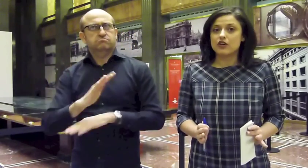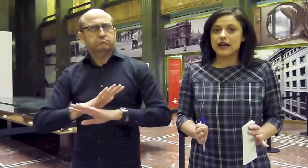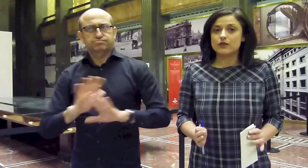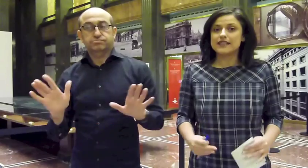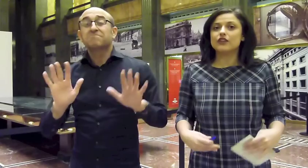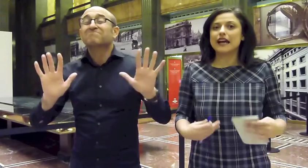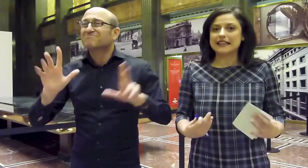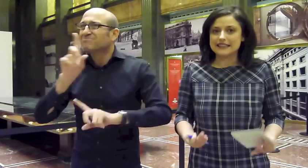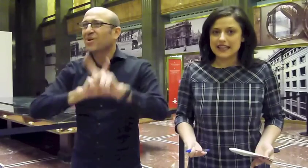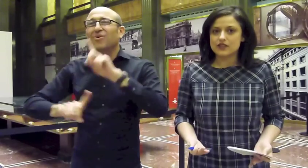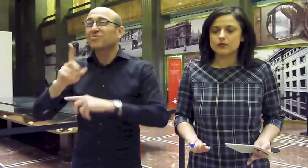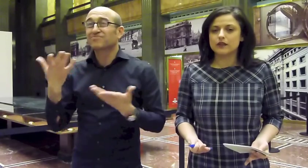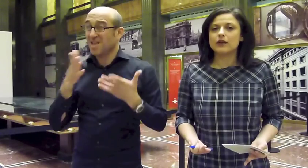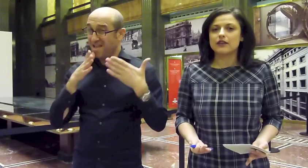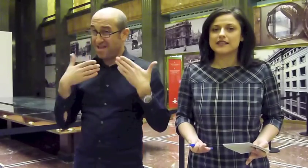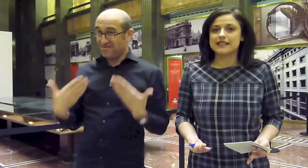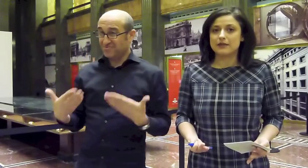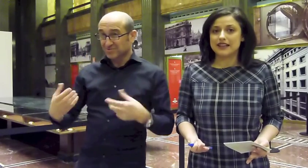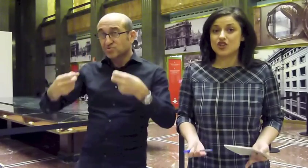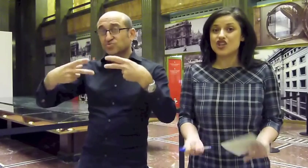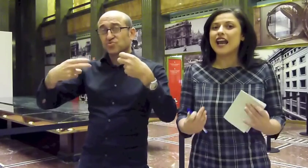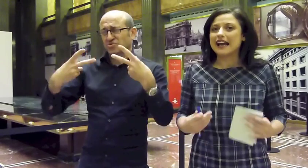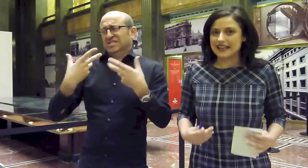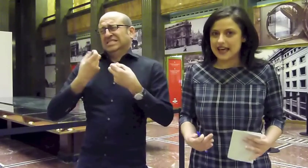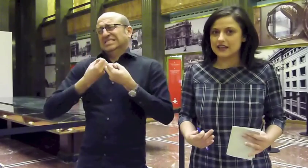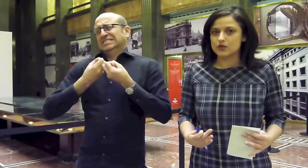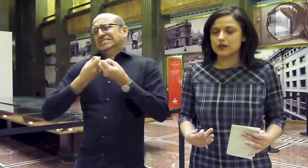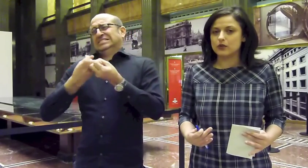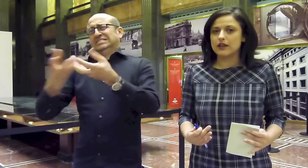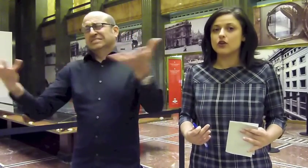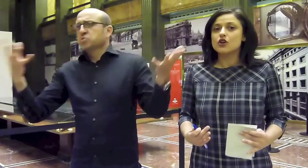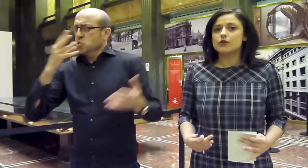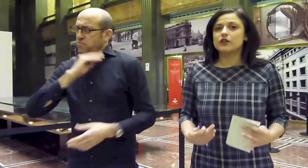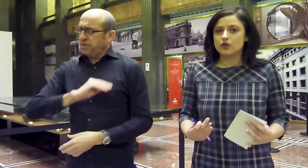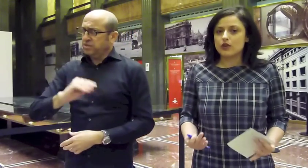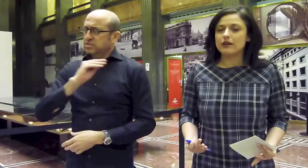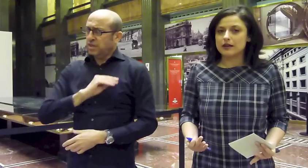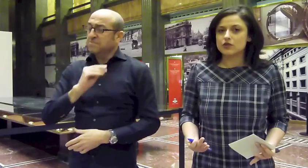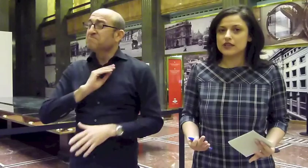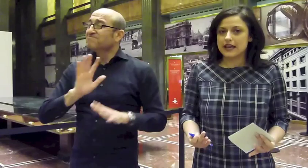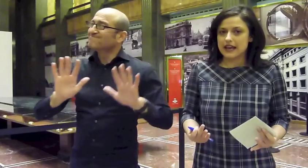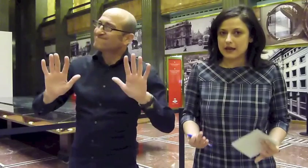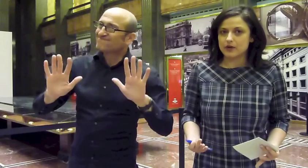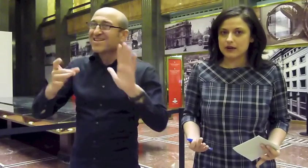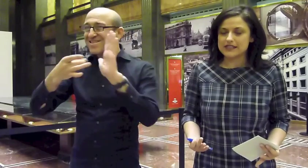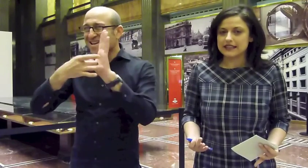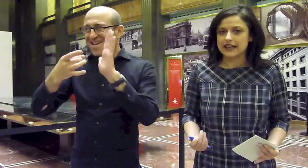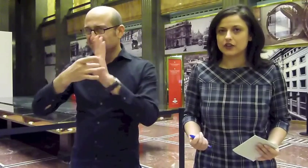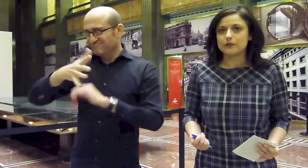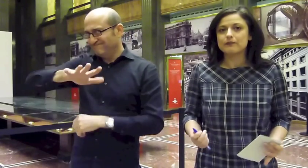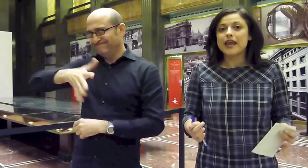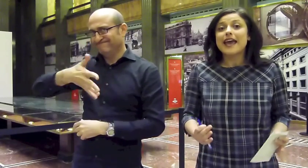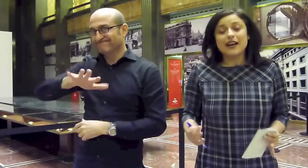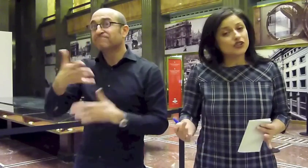encontramos ahora no es tanto la cantidad de subtitulado que se está emitiendo, sino la calidad del subtitulado, sobre todo cuando hablamos de programas en